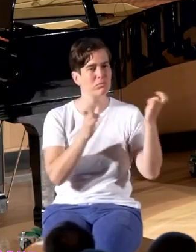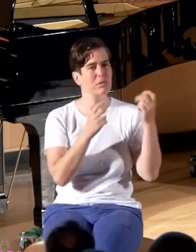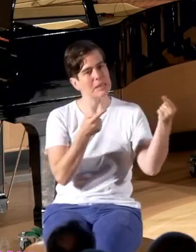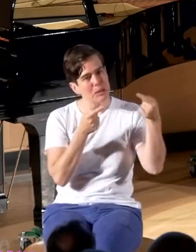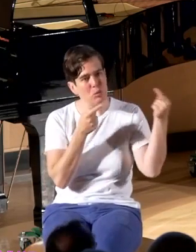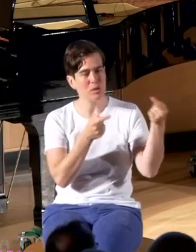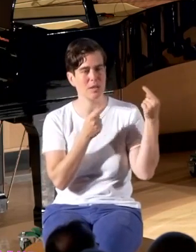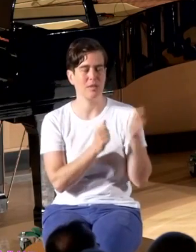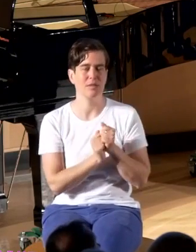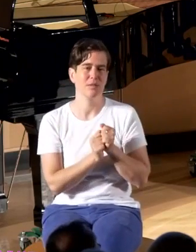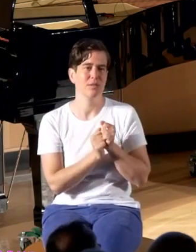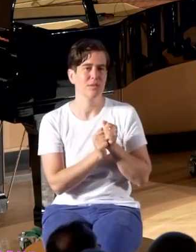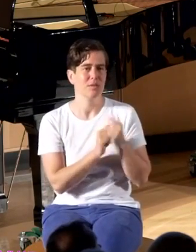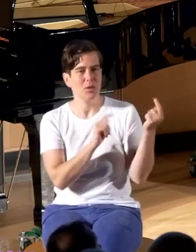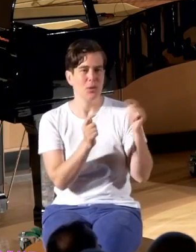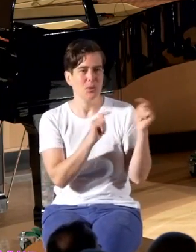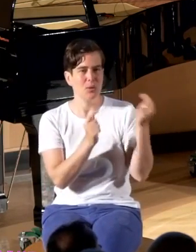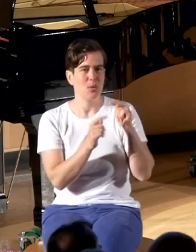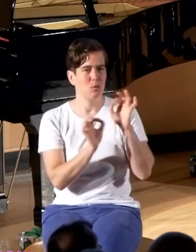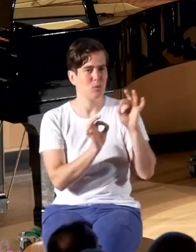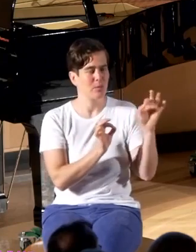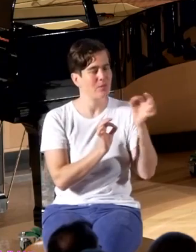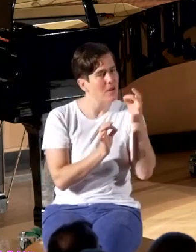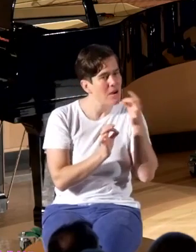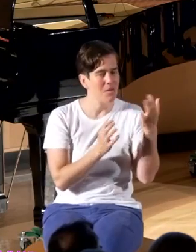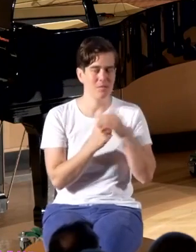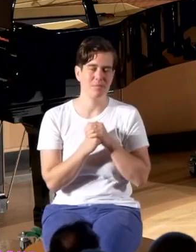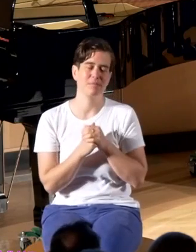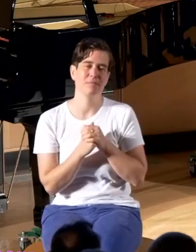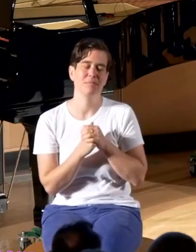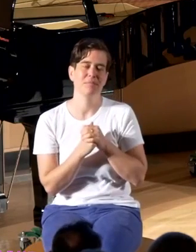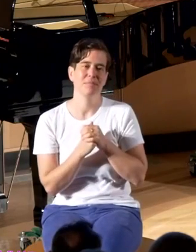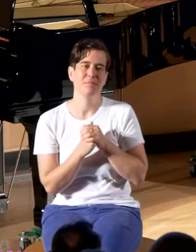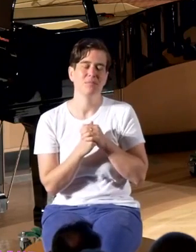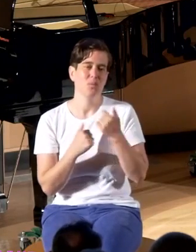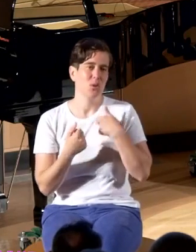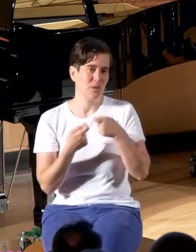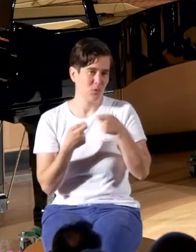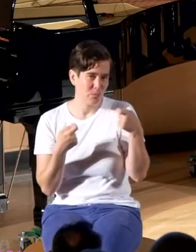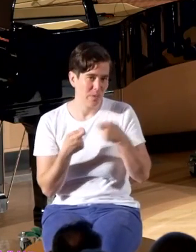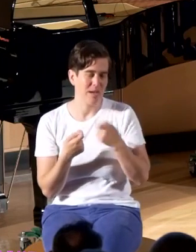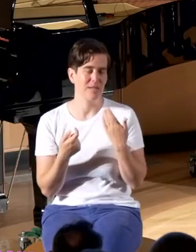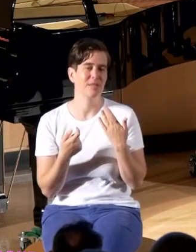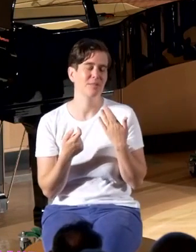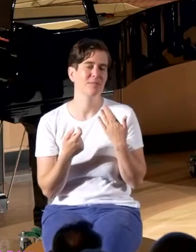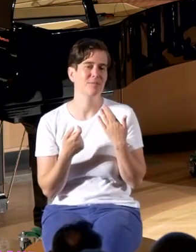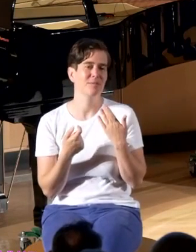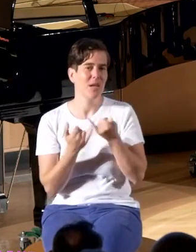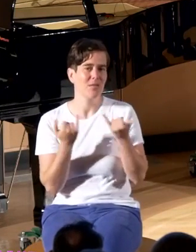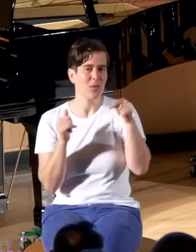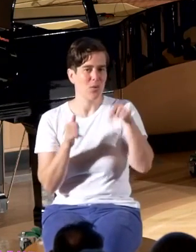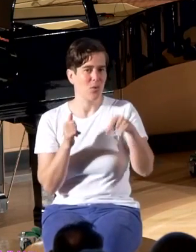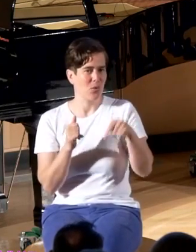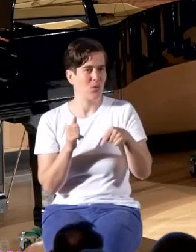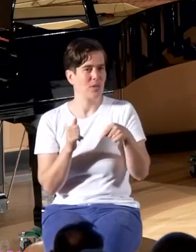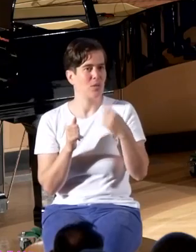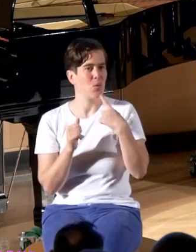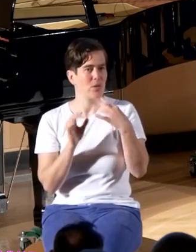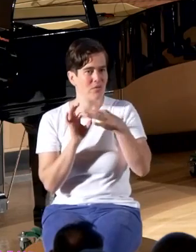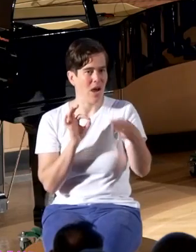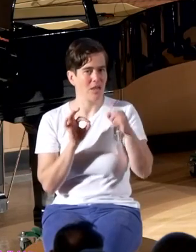einen kleinen Talk hier auf der Bühne veranstalten. Und ich bin sehr, sehr gespannt, wie wir hier den Faden aufnehmen können für